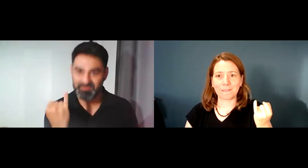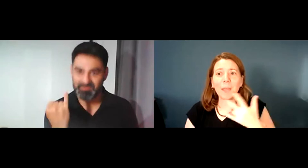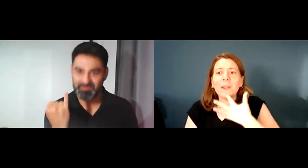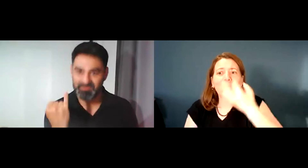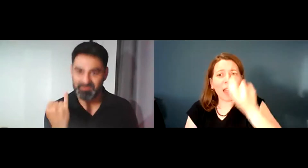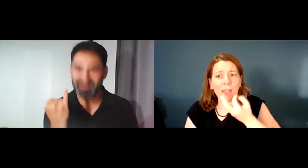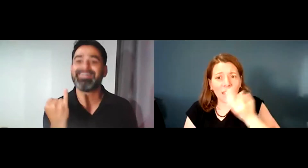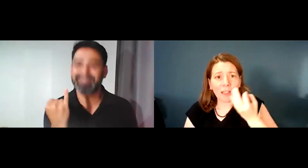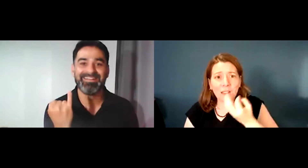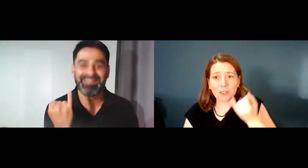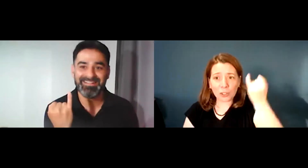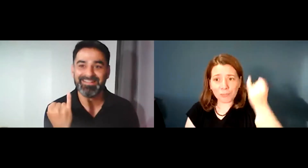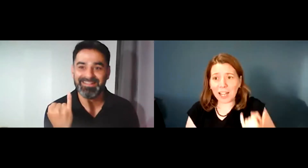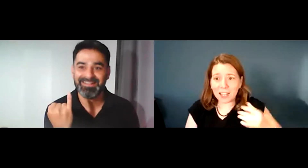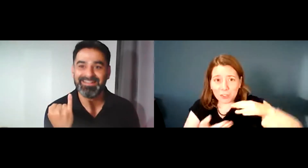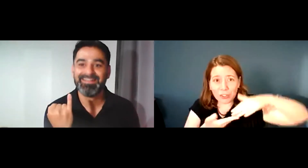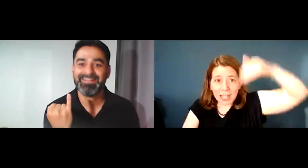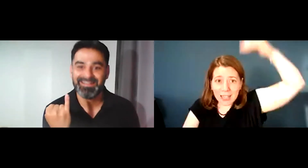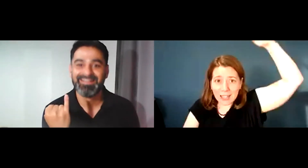¿Es verdad? ¿Sos flaca y sos alta?